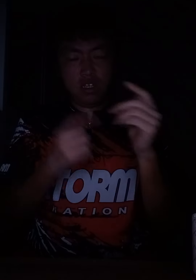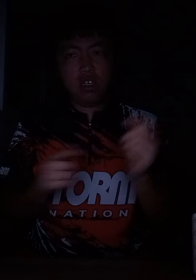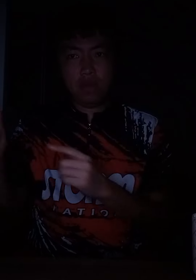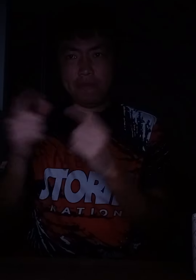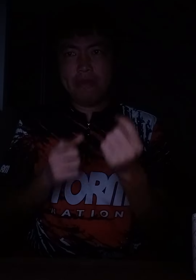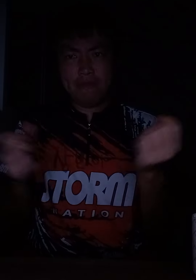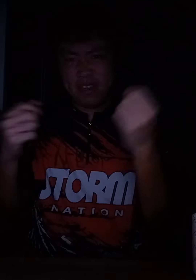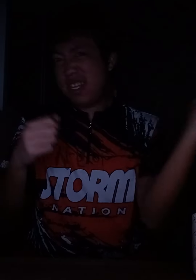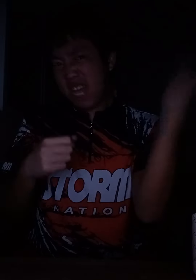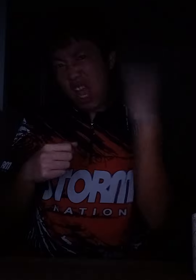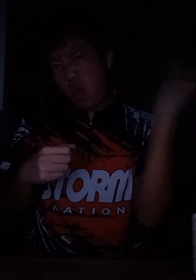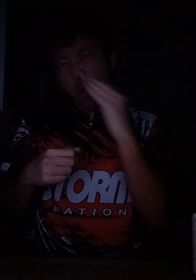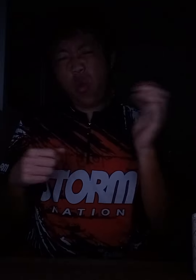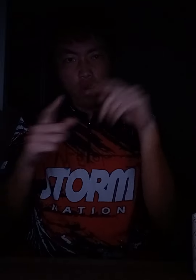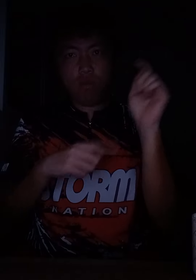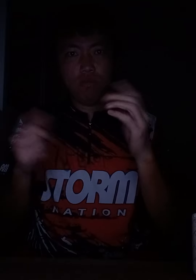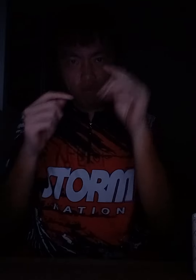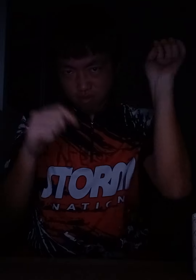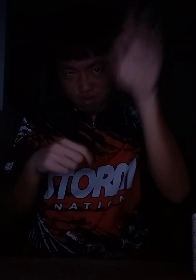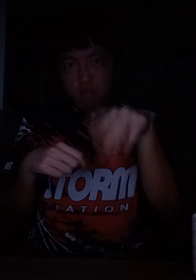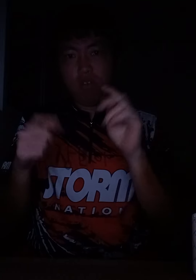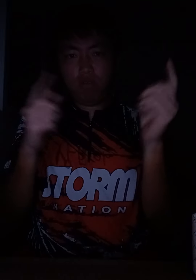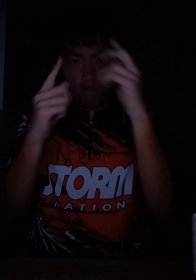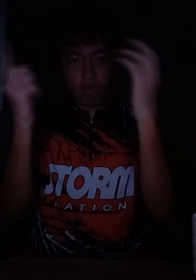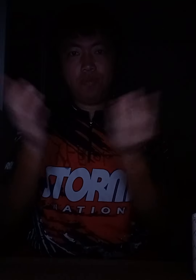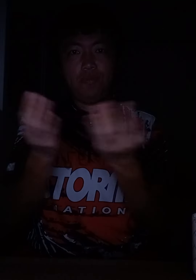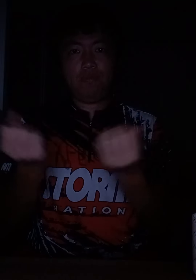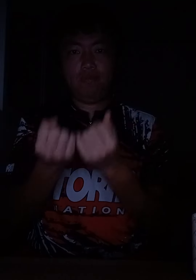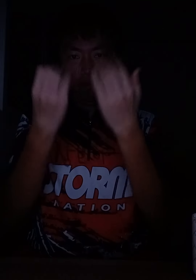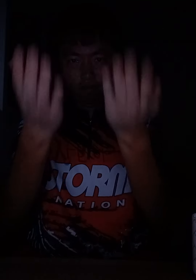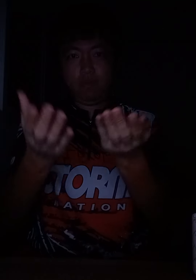뺨을 때리고 우산을 던지는 모습도 찍혔습니다. 정재우 기자입니다.